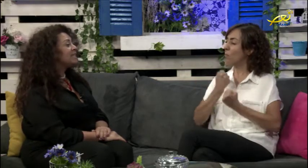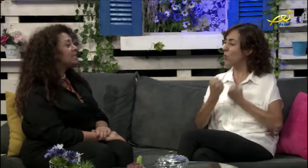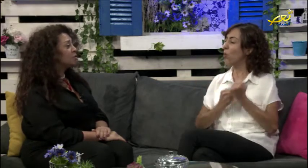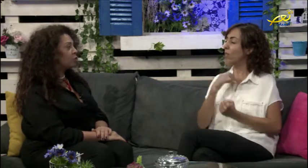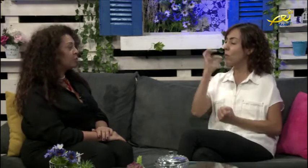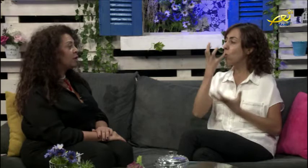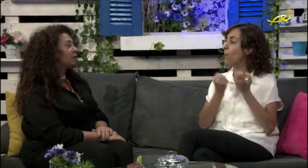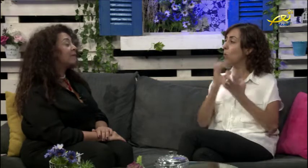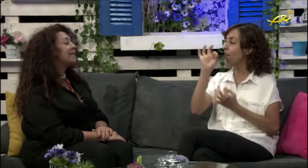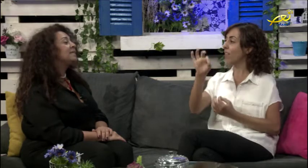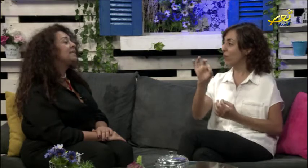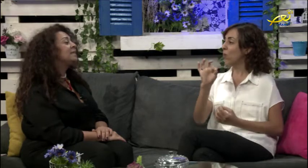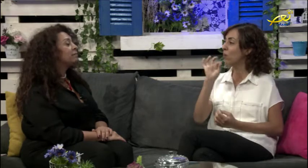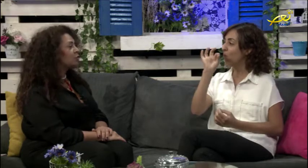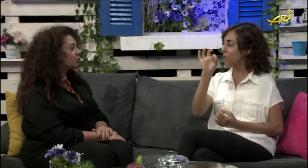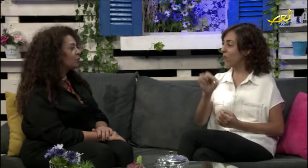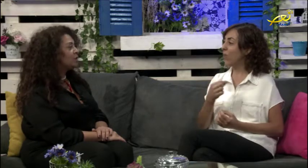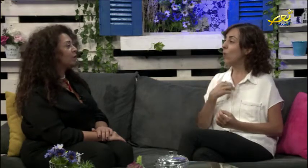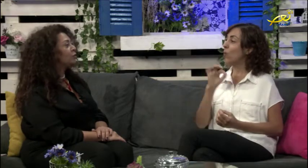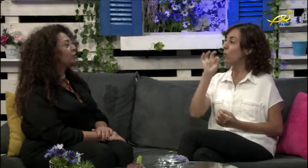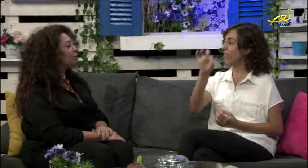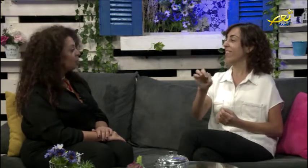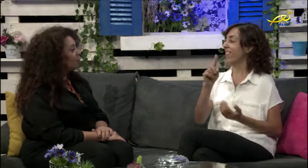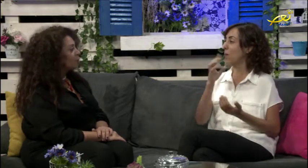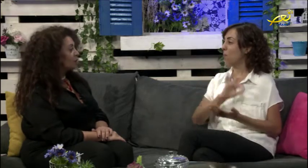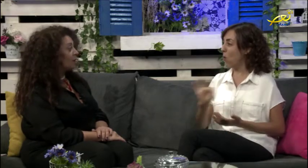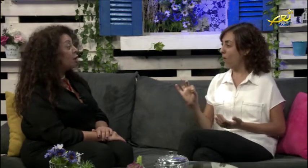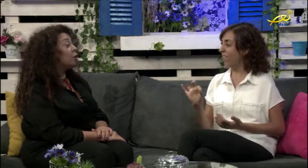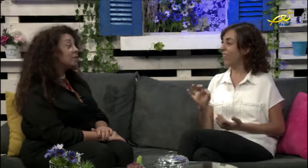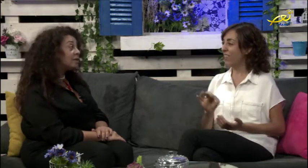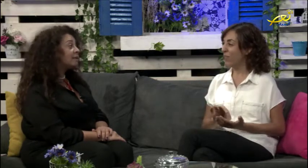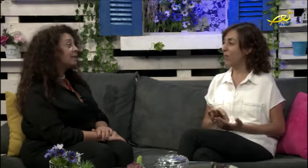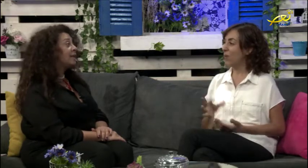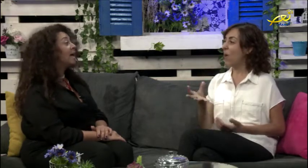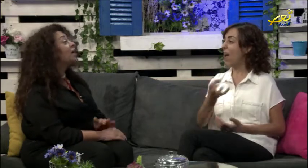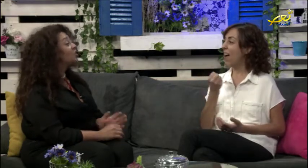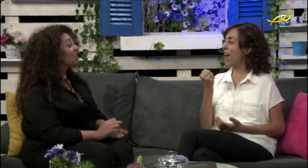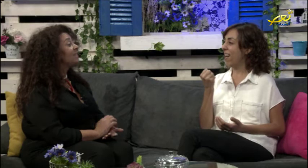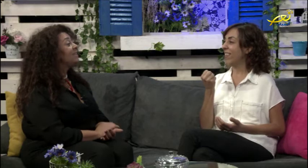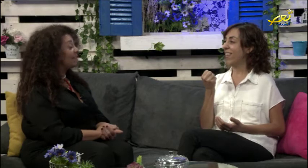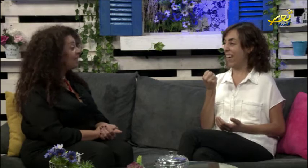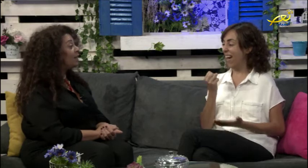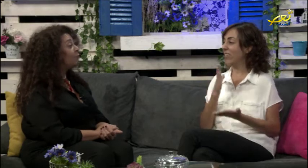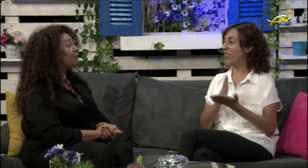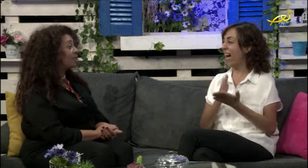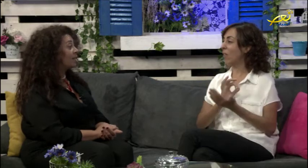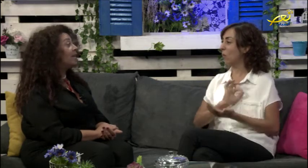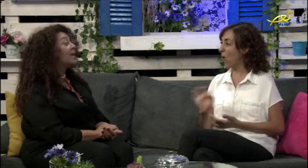كتير صعوبات، عملت كتير مجهود تقدر أوصل، وصلت لشهادة البروفي،